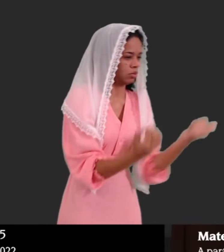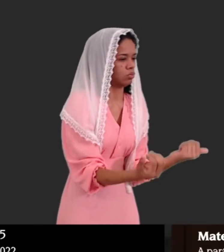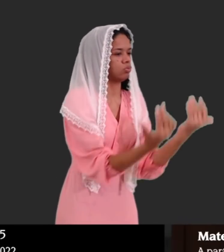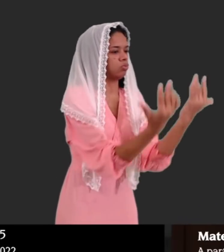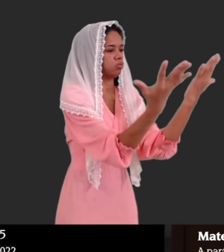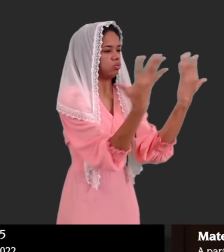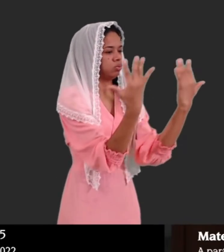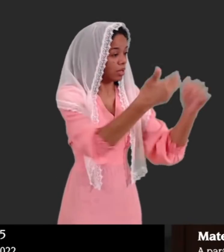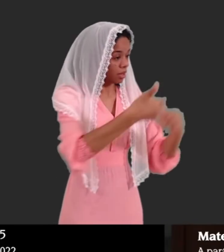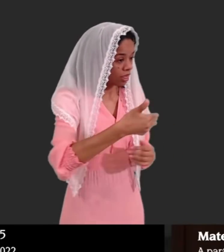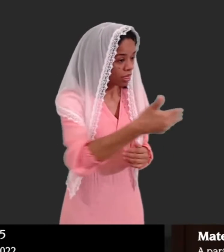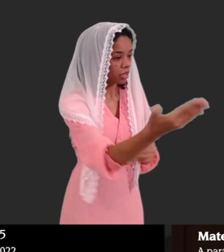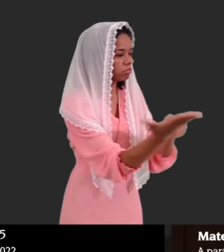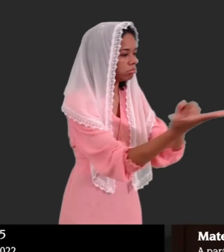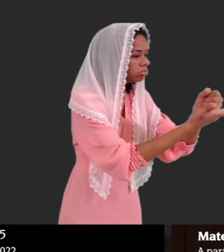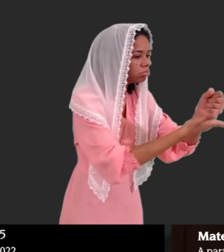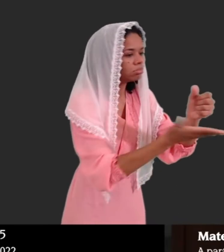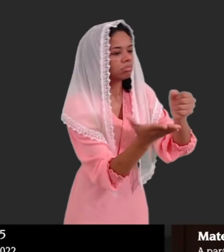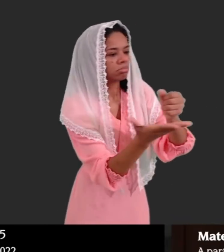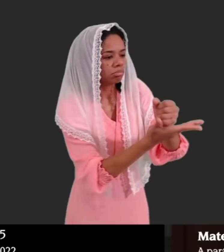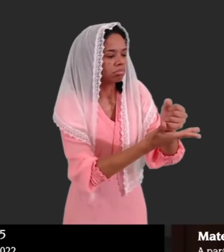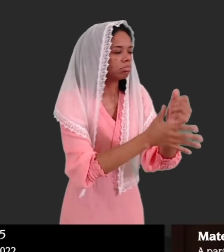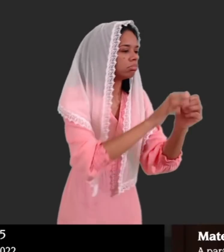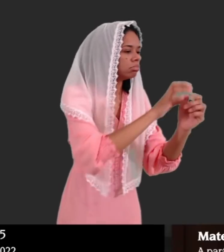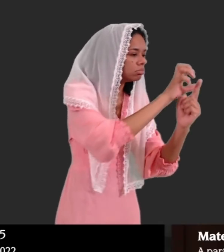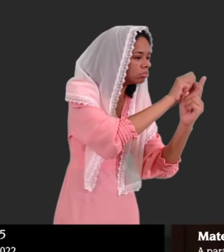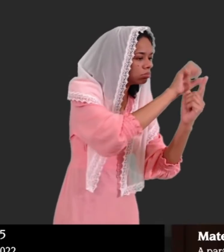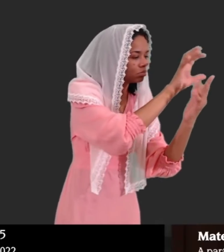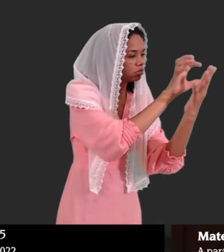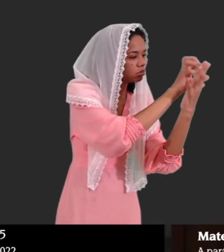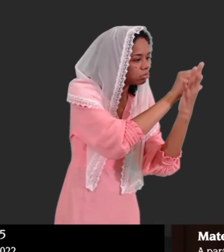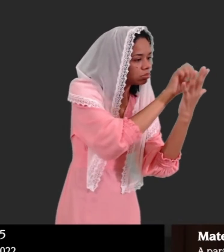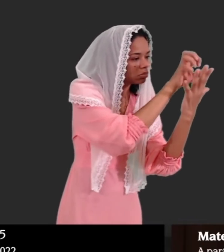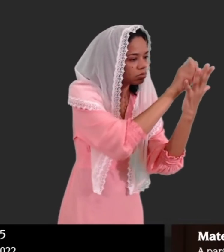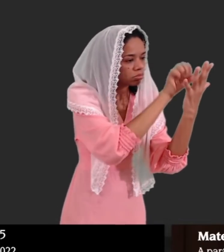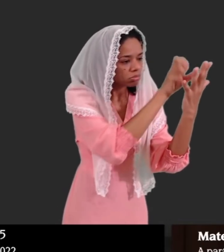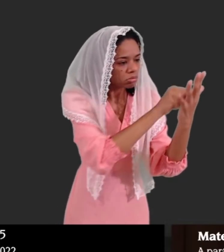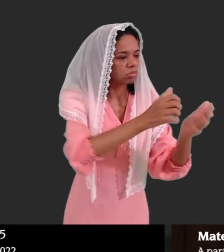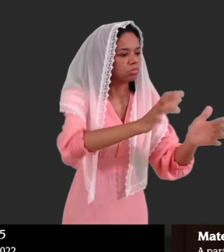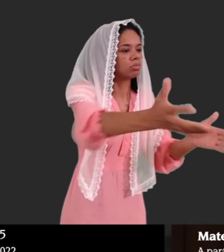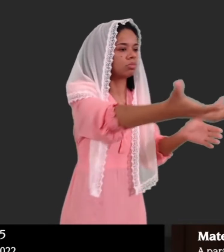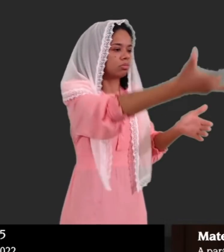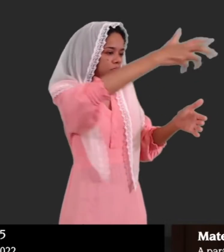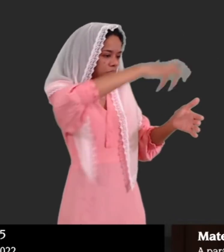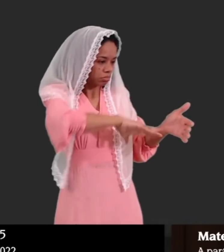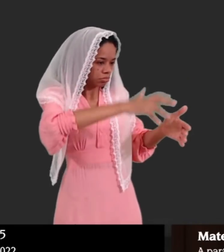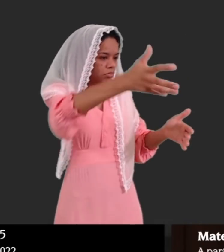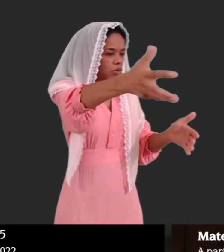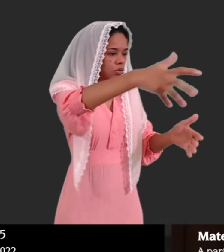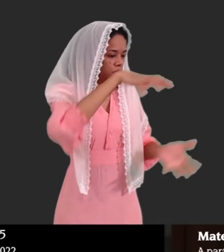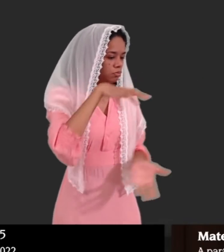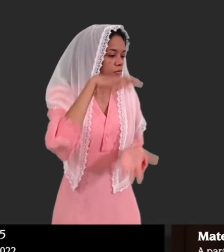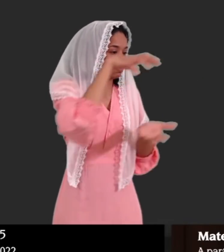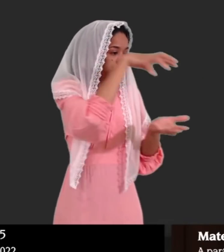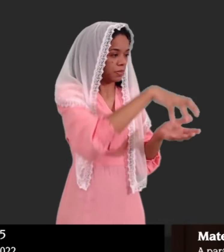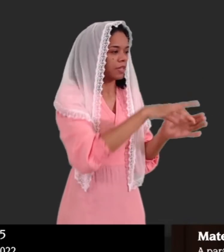aos ceifeiros: colhei primeiro o joio, e atai-o em molhos para o queimar. Mas o trigo ajuntai-o no meu